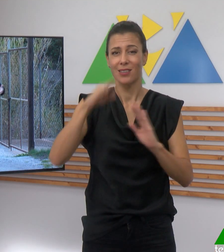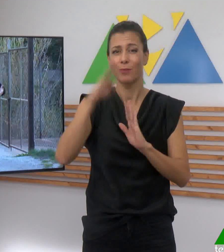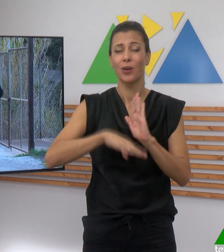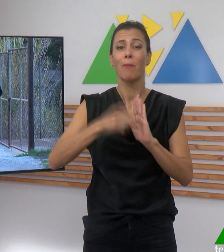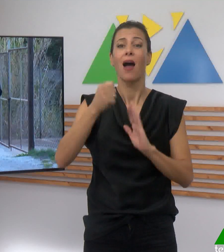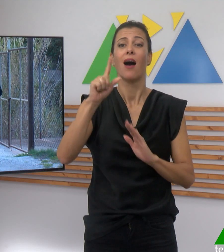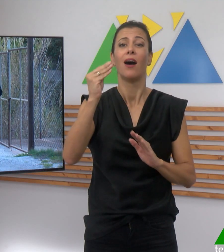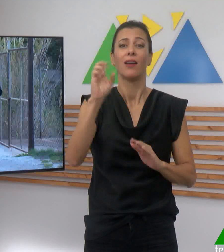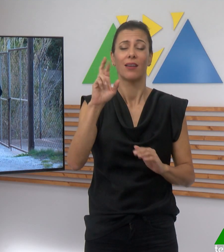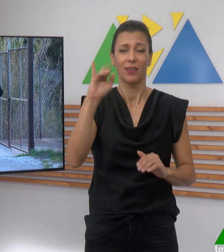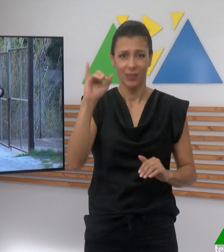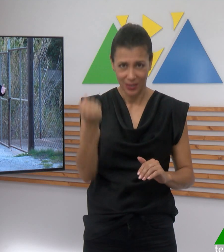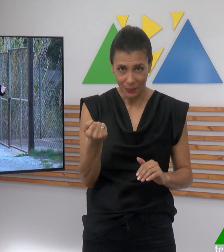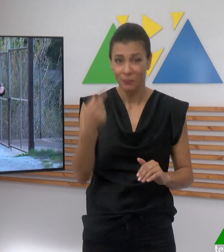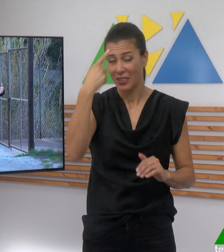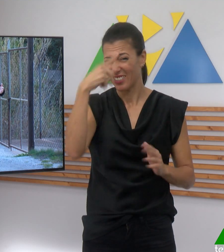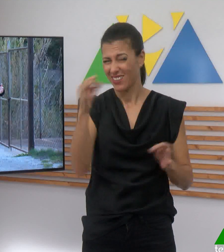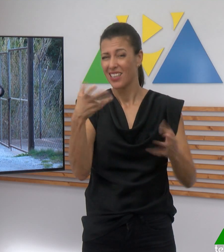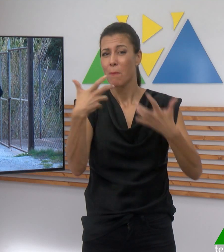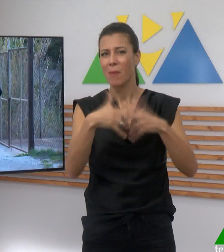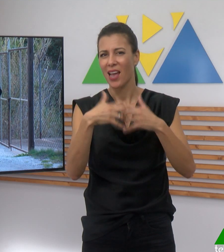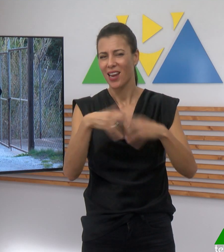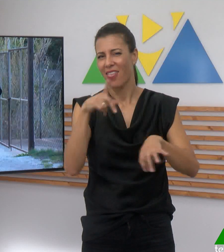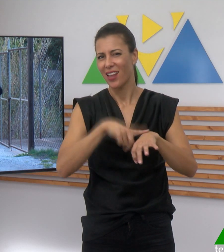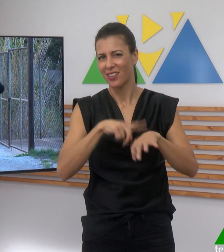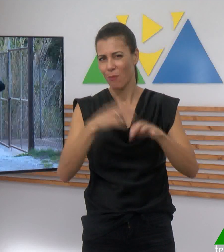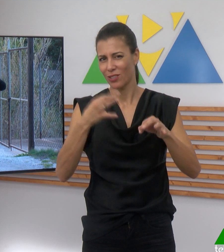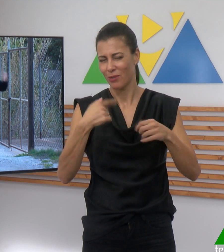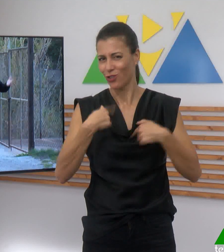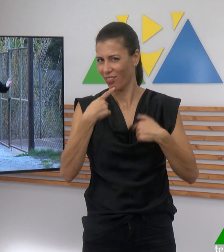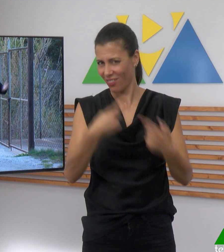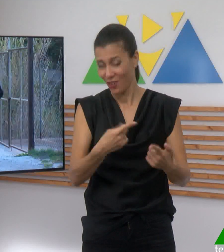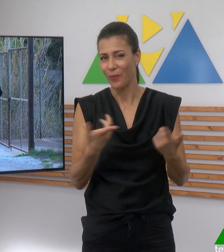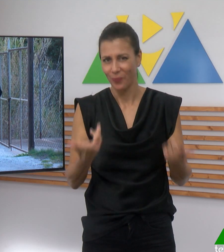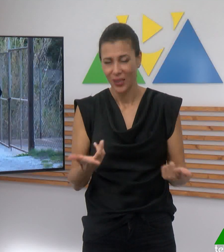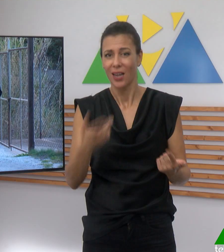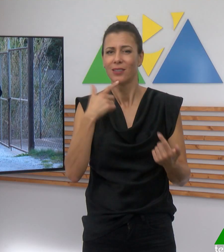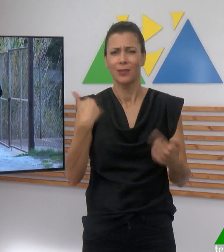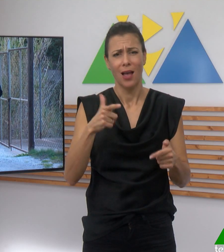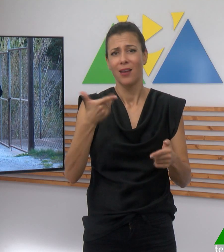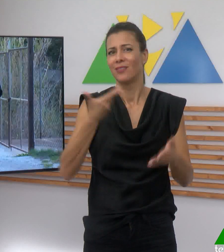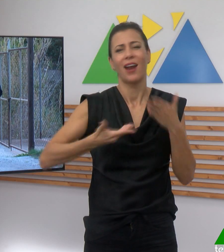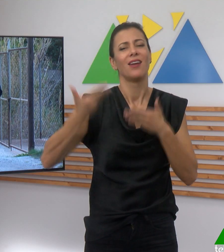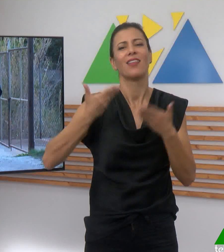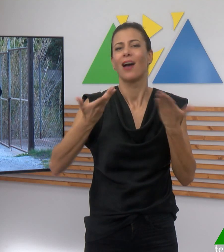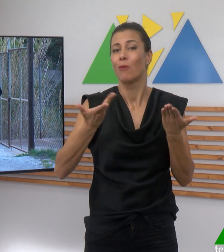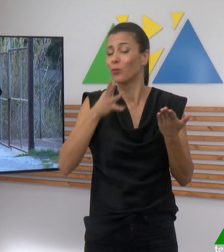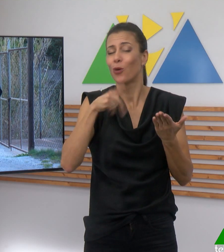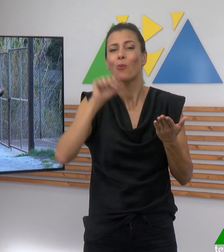ustedes esa máquina del tiempo como yo suelo llamarla donde Bueno nos trasladamos al motril de al